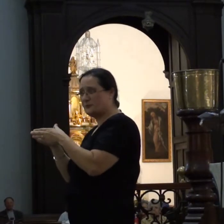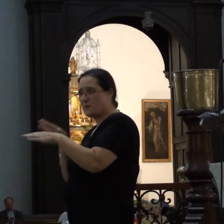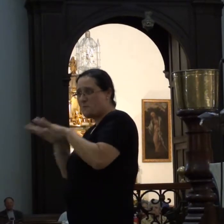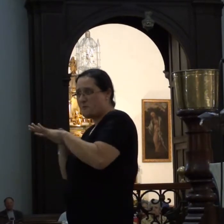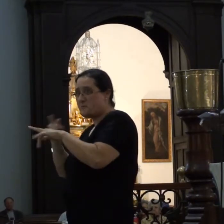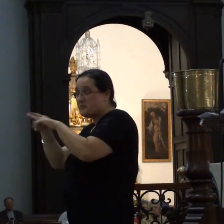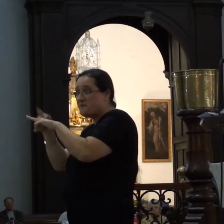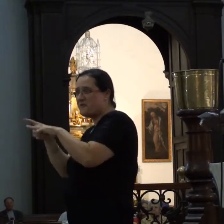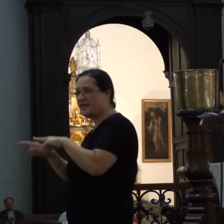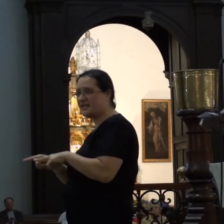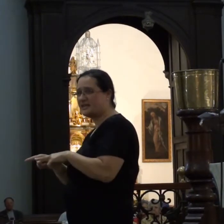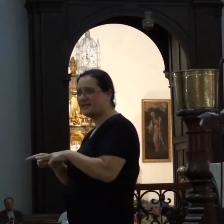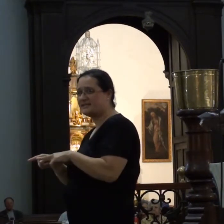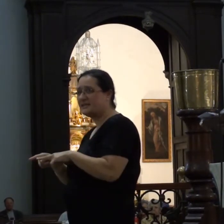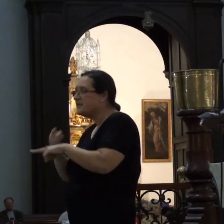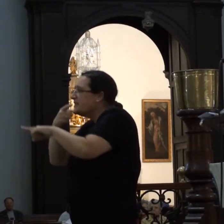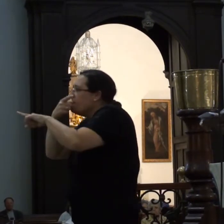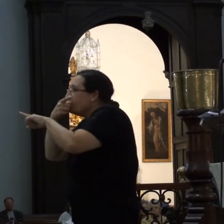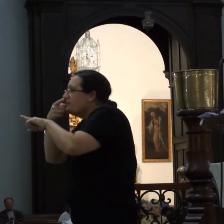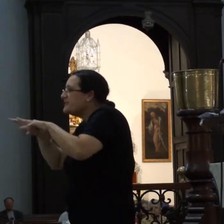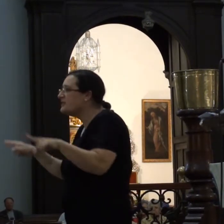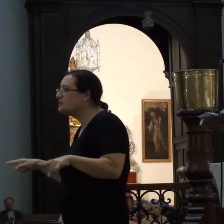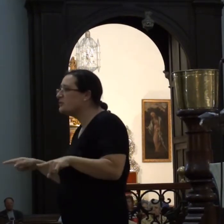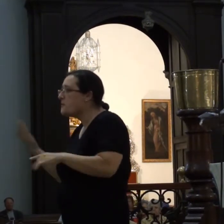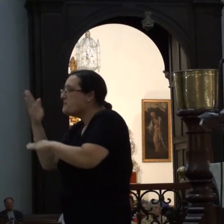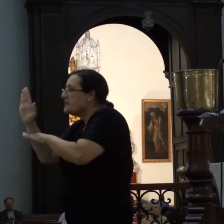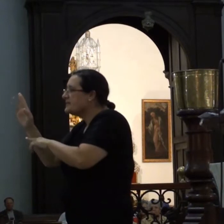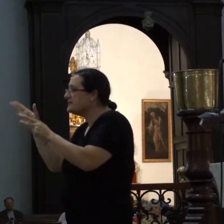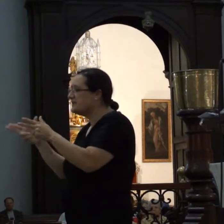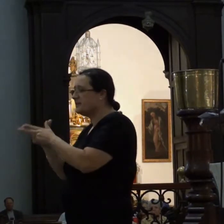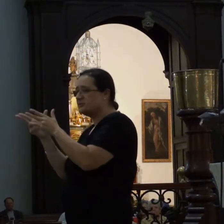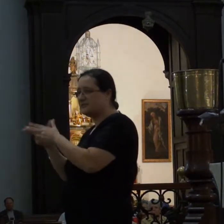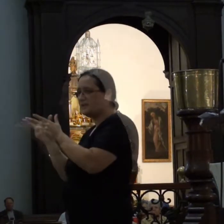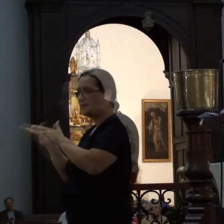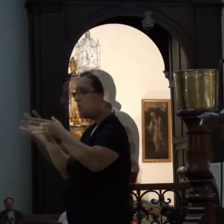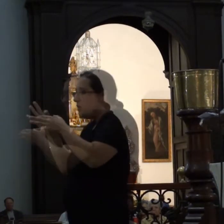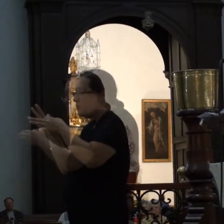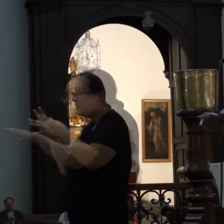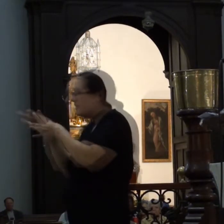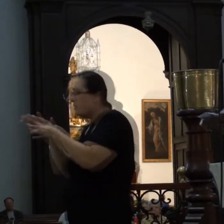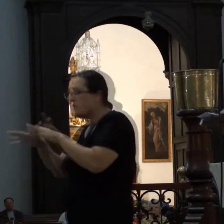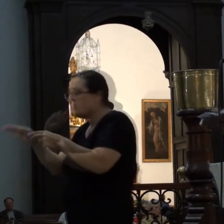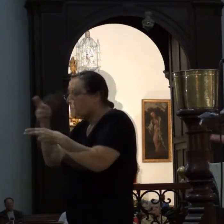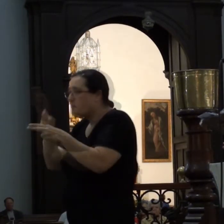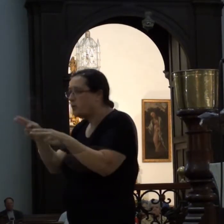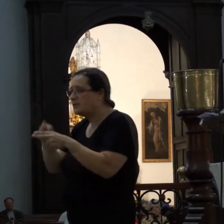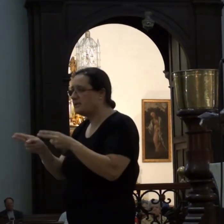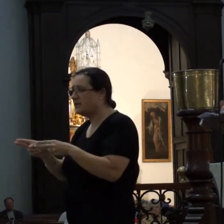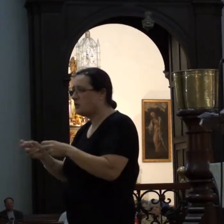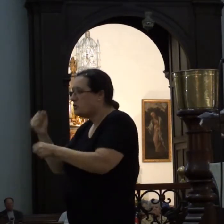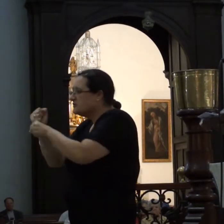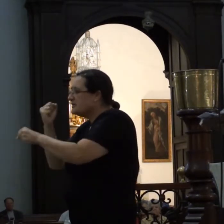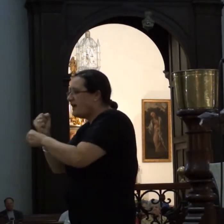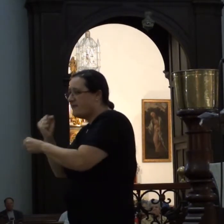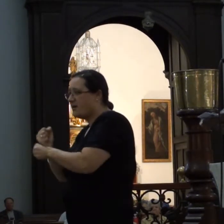movimientos con distintas presencias en la sociedad con distintas vinculaciones dentro de la comunidad parroquial en las profesiones